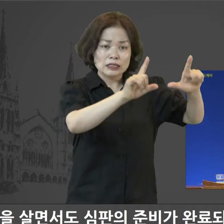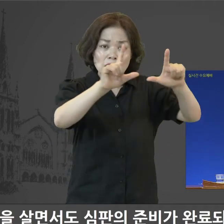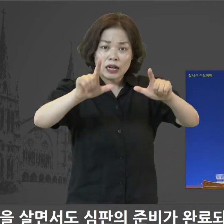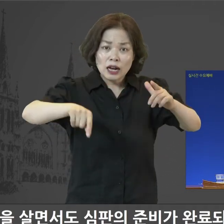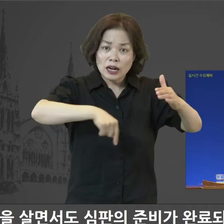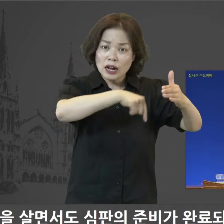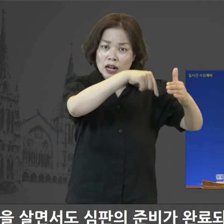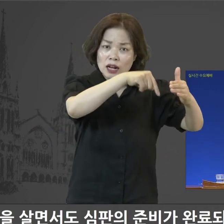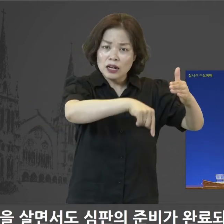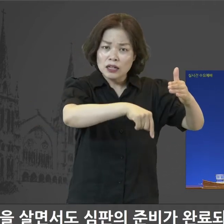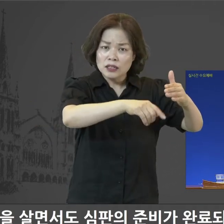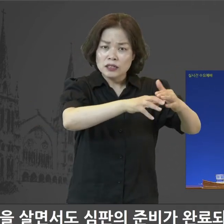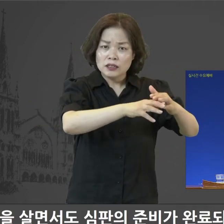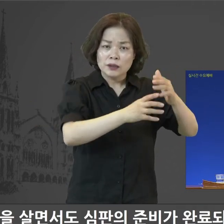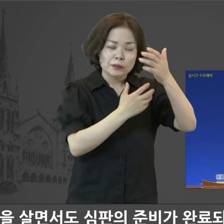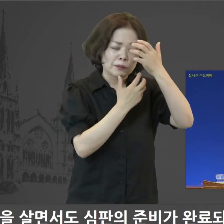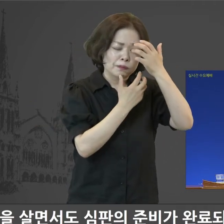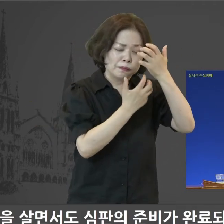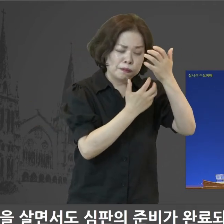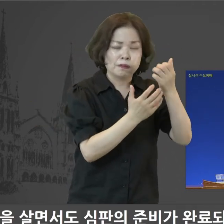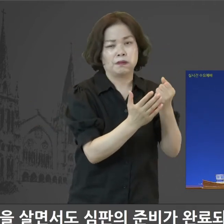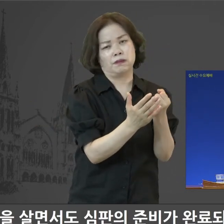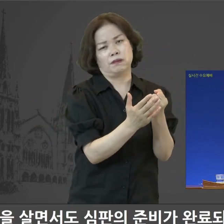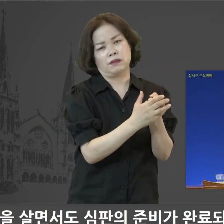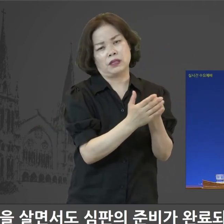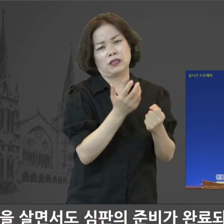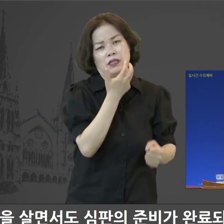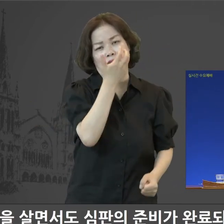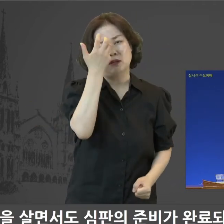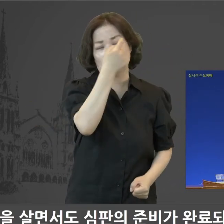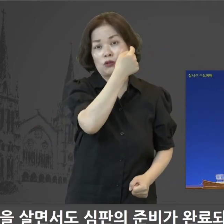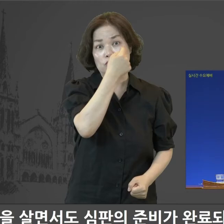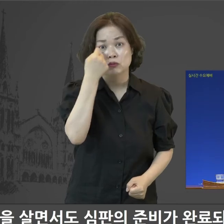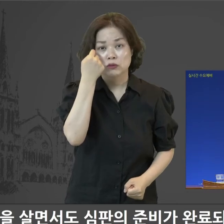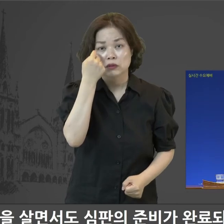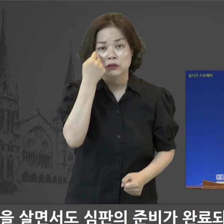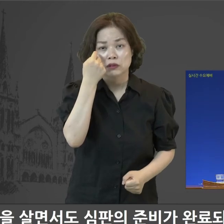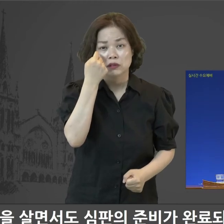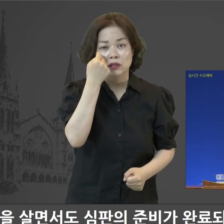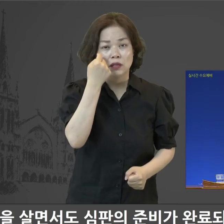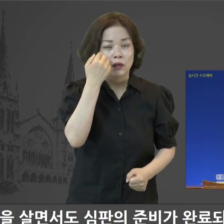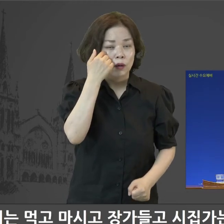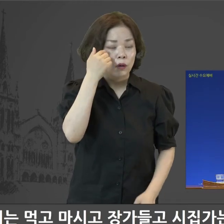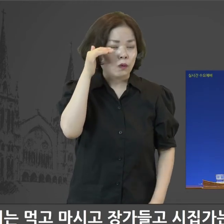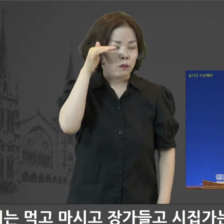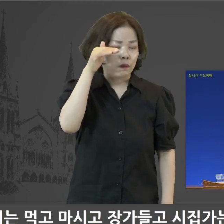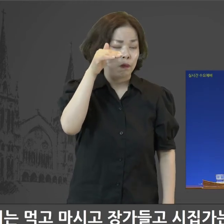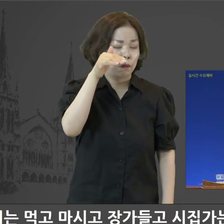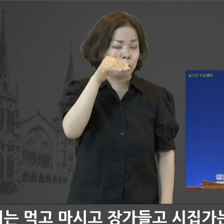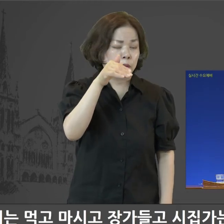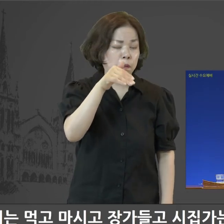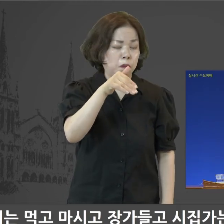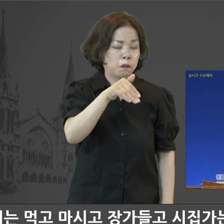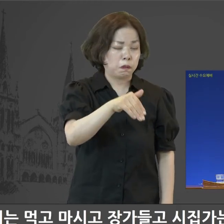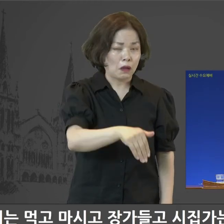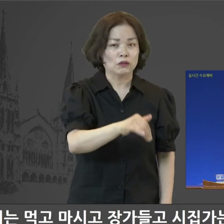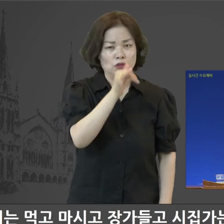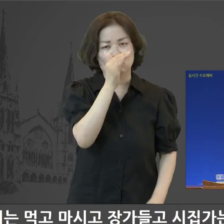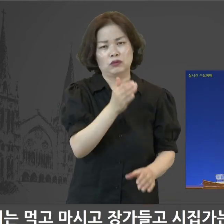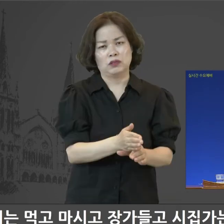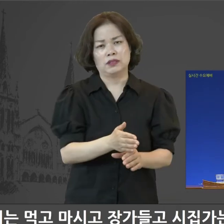삶에 매몰이 되어서 영적인 눈이 점점 어두워져 가고 있죠.